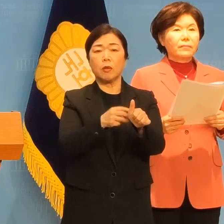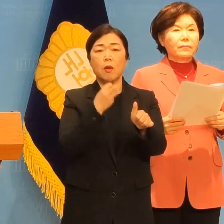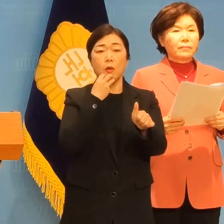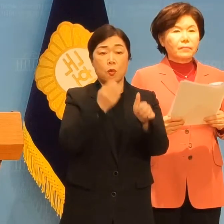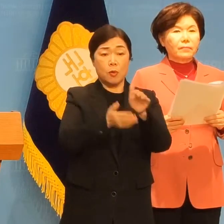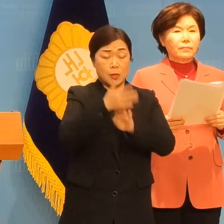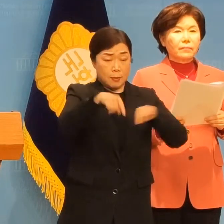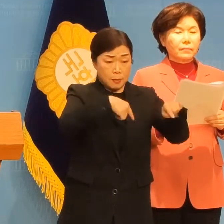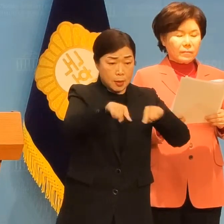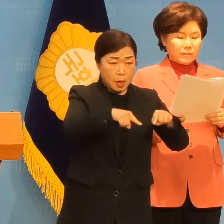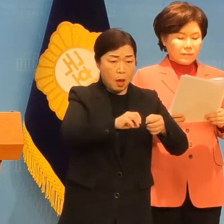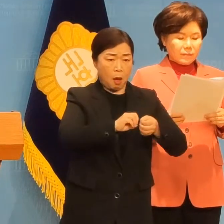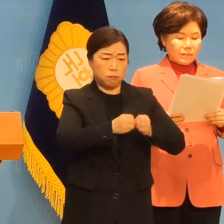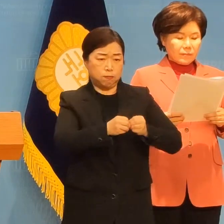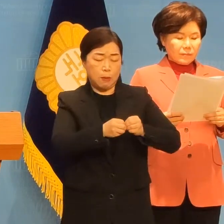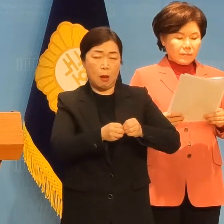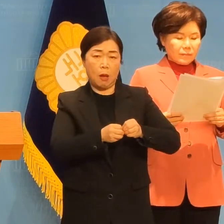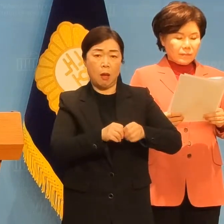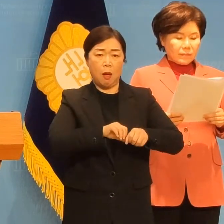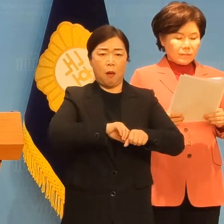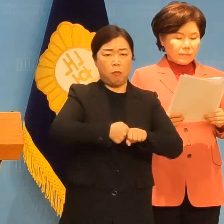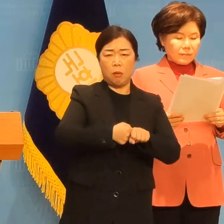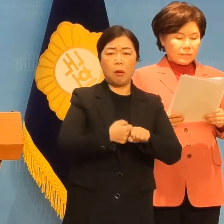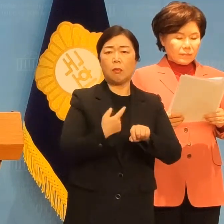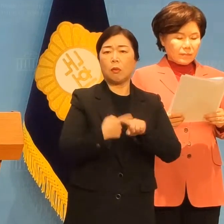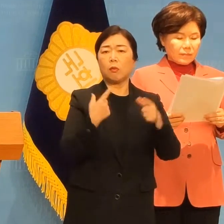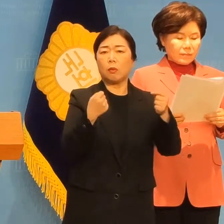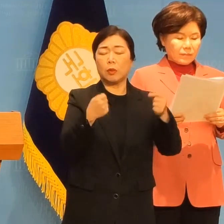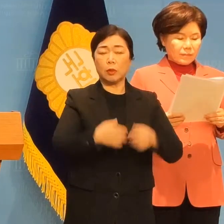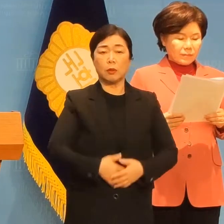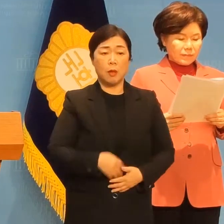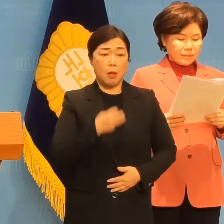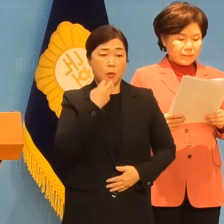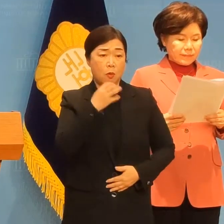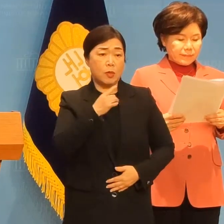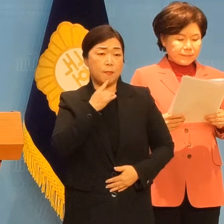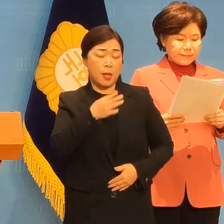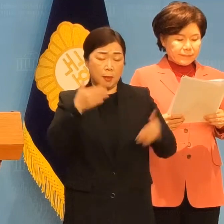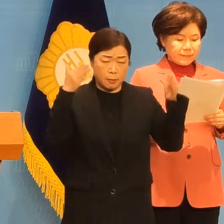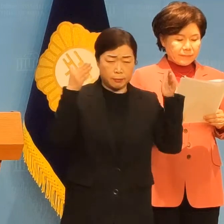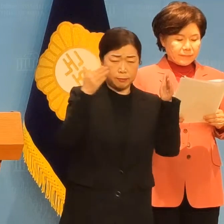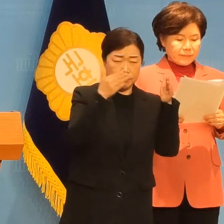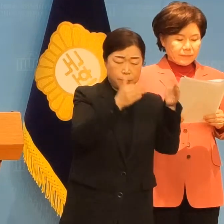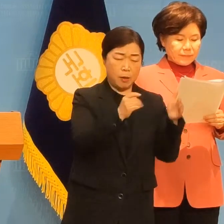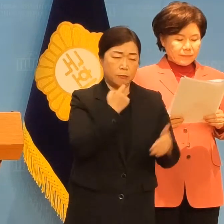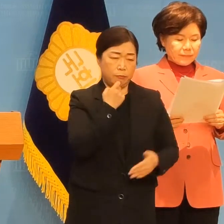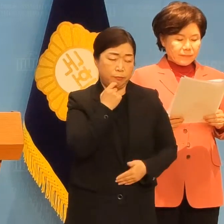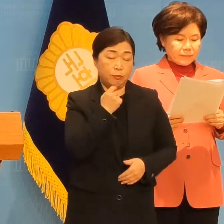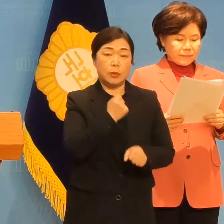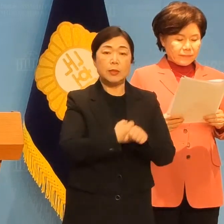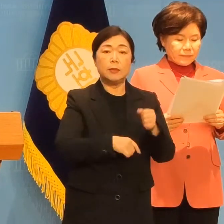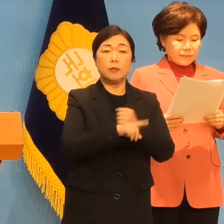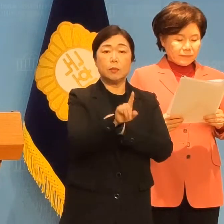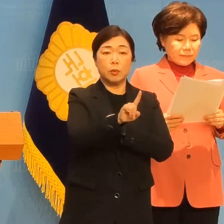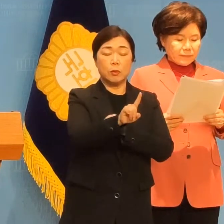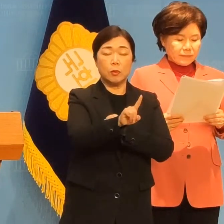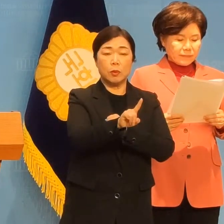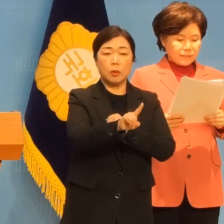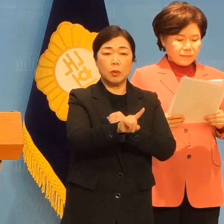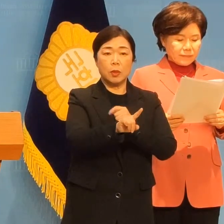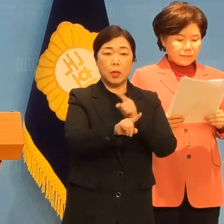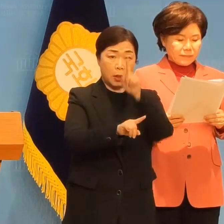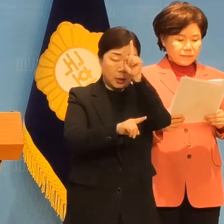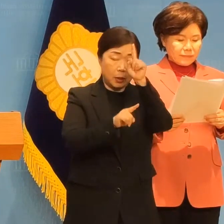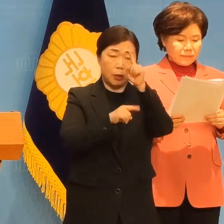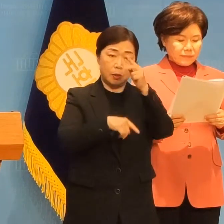서울시정 어그로입니다. 이 서울시정 어그로에만 발빠른 국무총리는 이재명 정권의 한심한